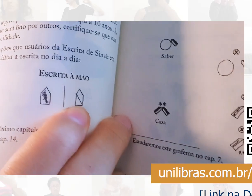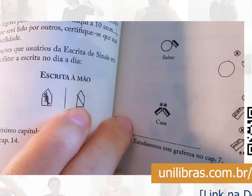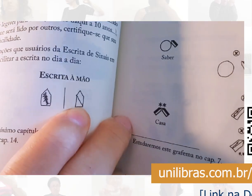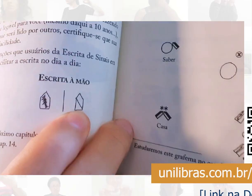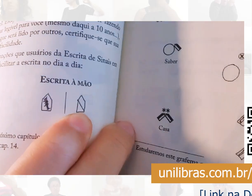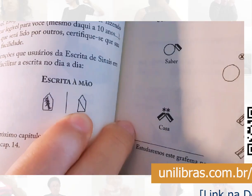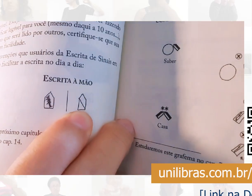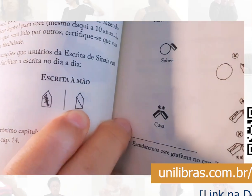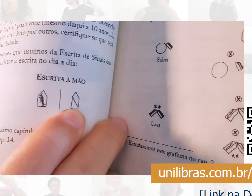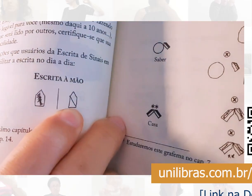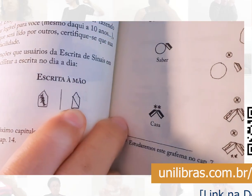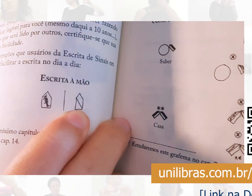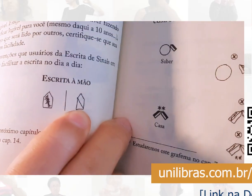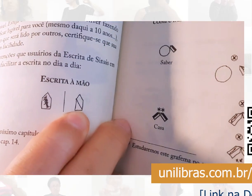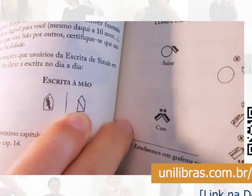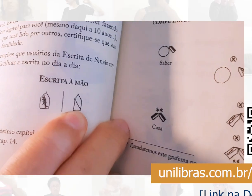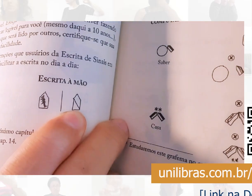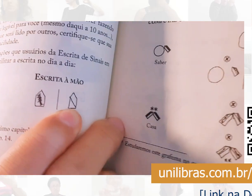aqui.